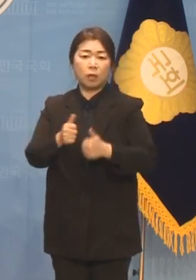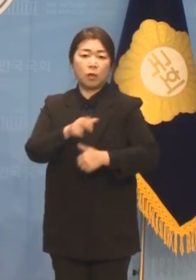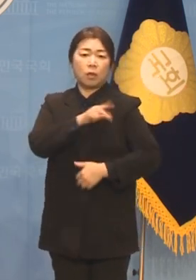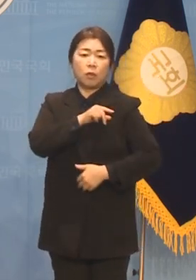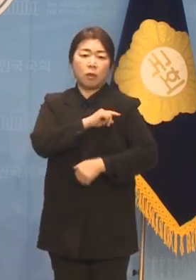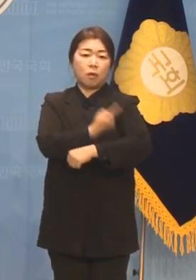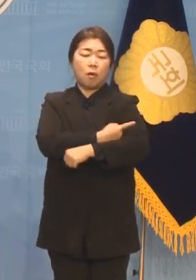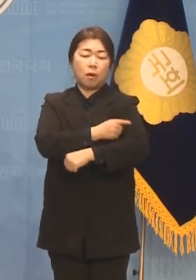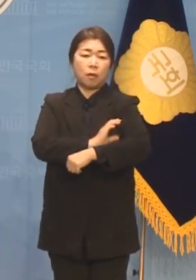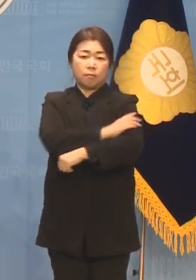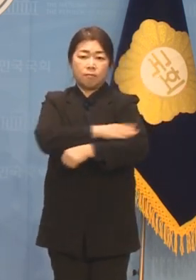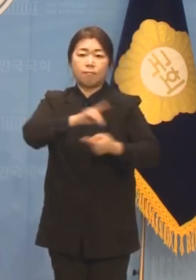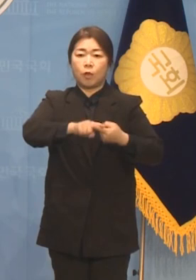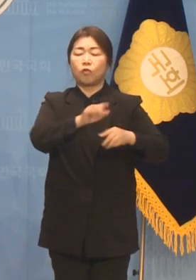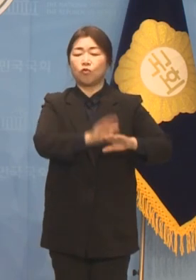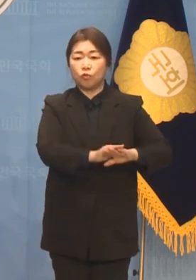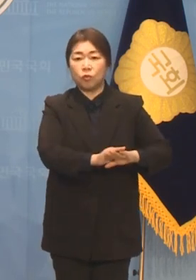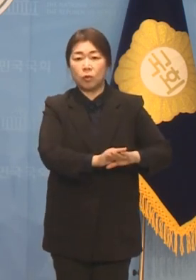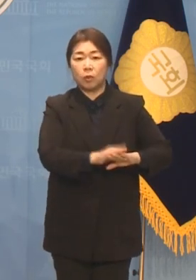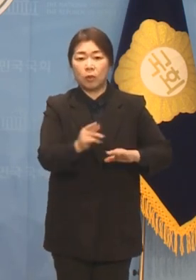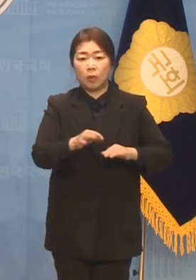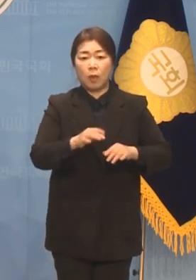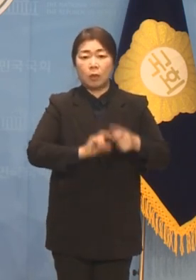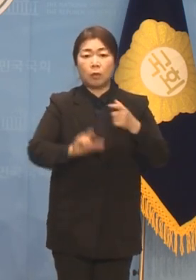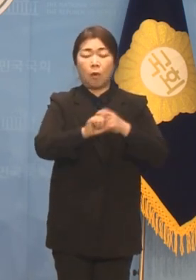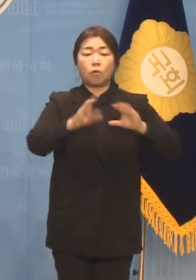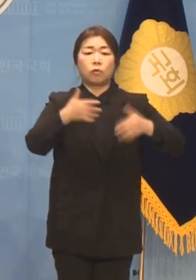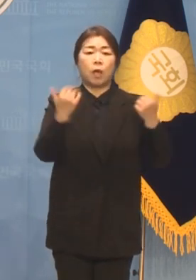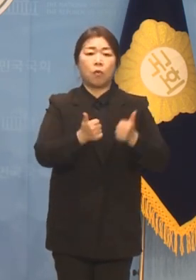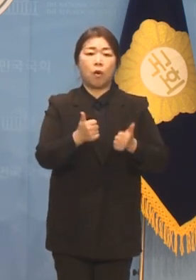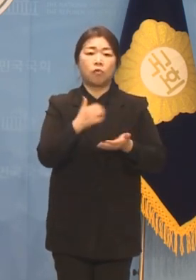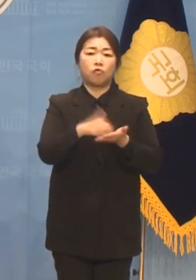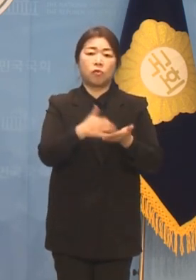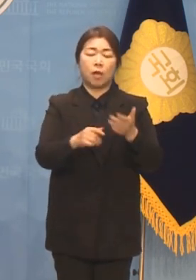유지하고 강화하려는 셈법일 뿐입니다.